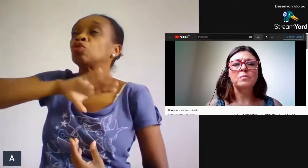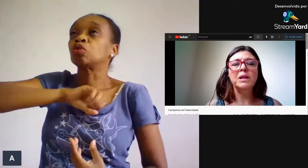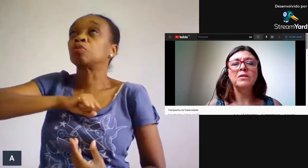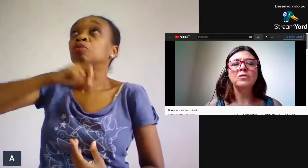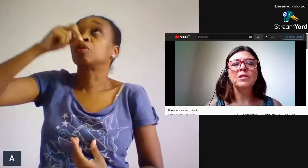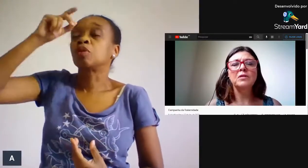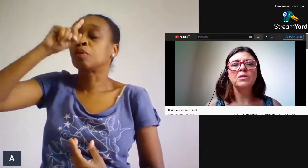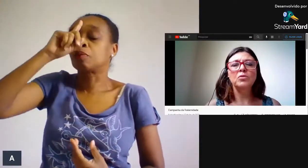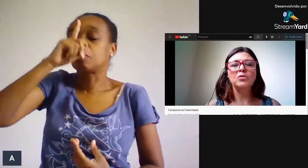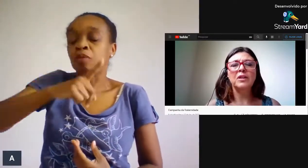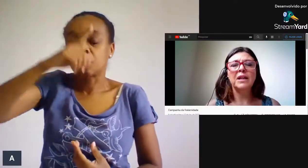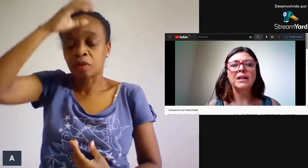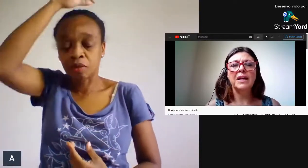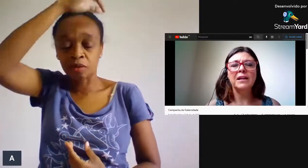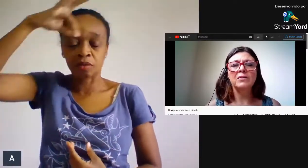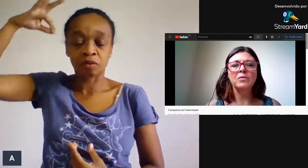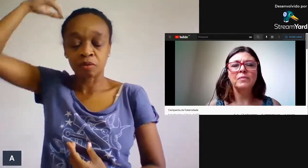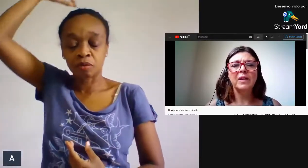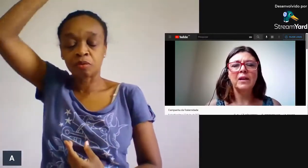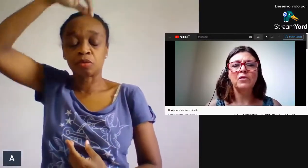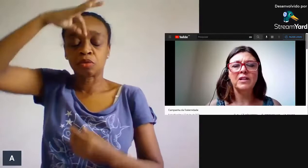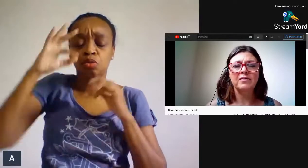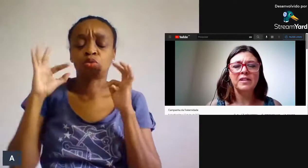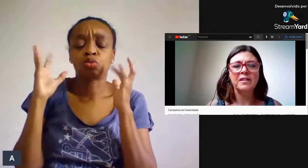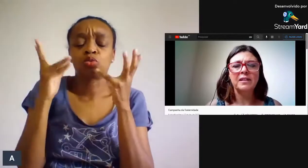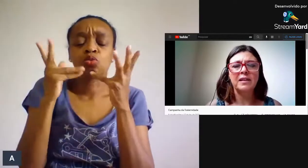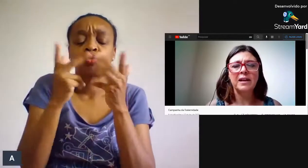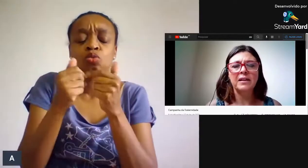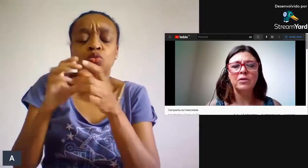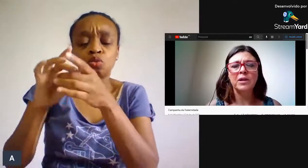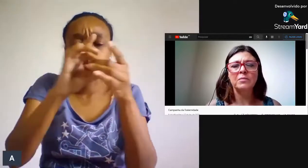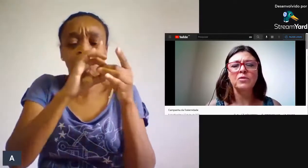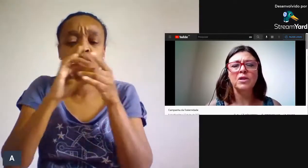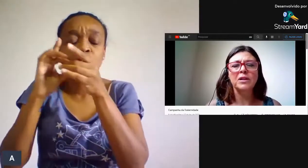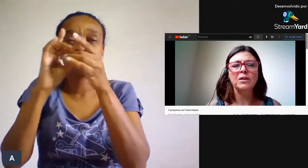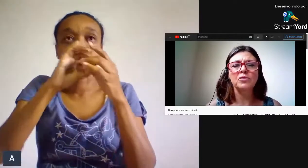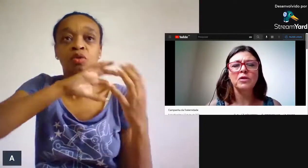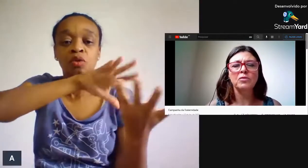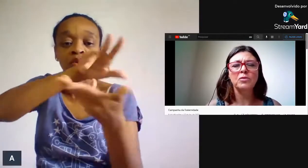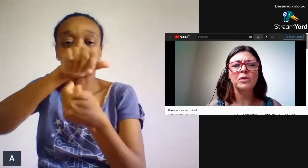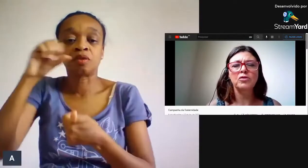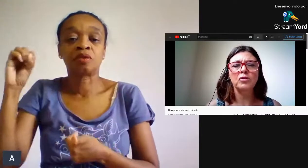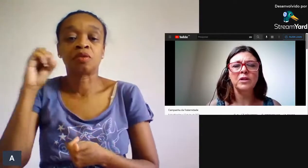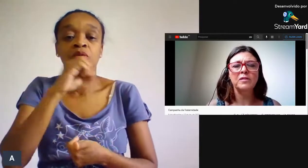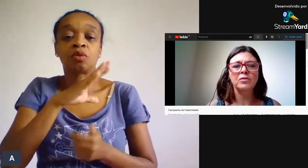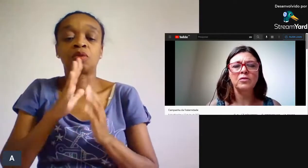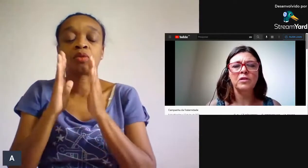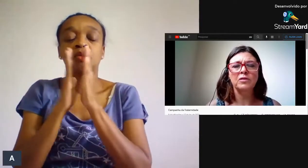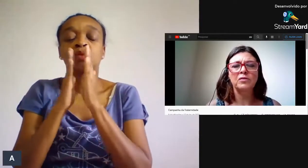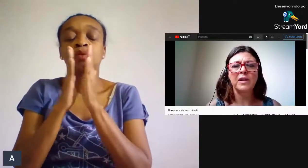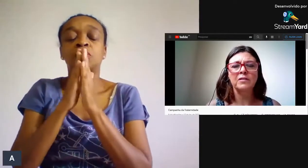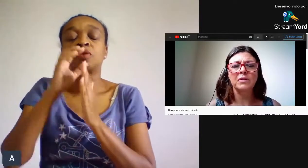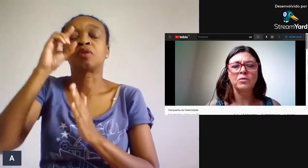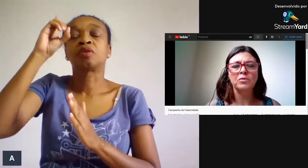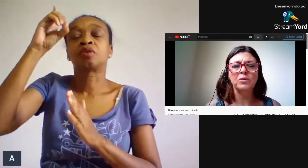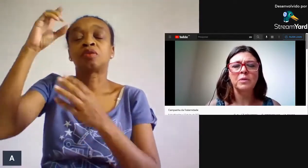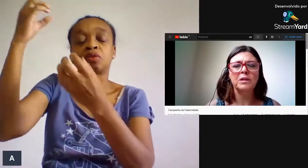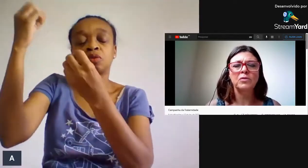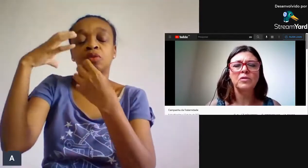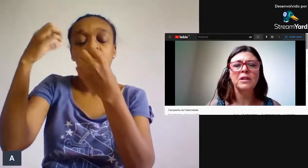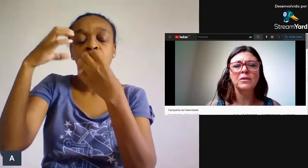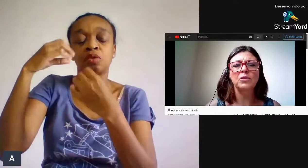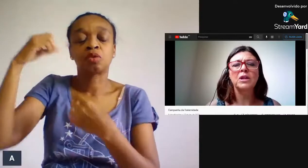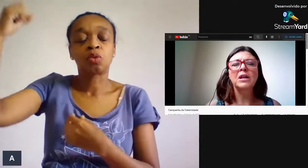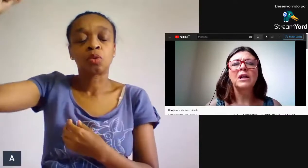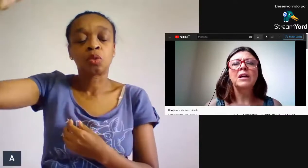vosso Espírito Santo e tudo será criado, renovareis a face da terra. Oremos, ó Deus, que instruíste o coração dos vossos fiéis com a luz do